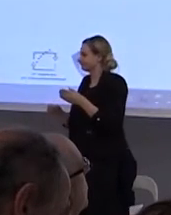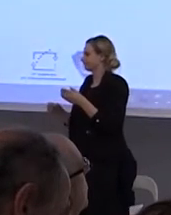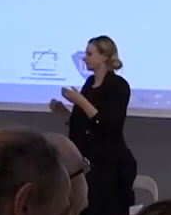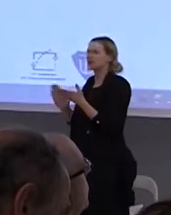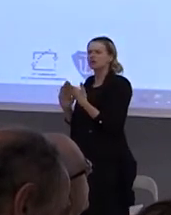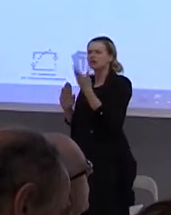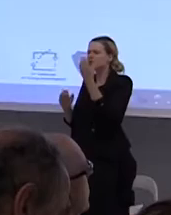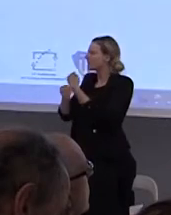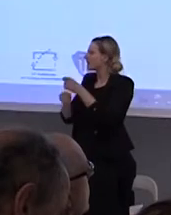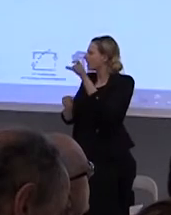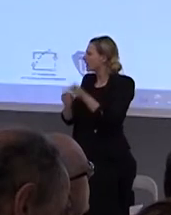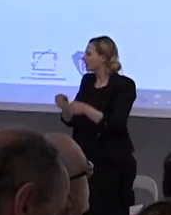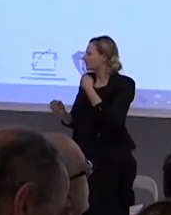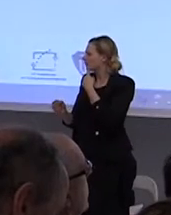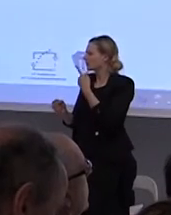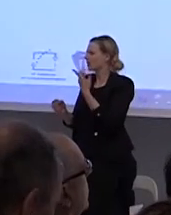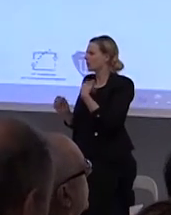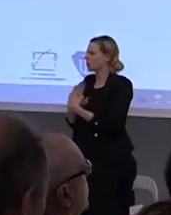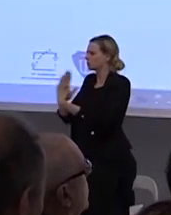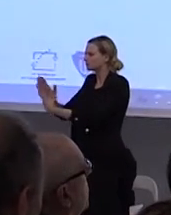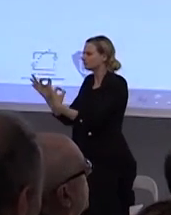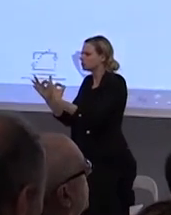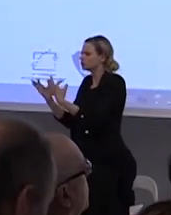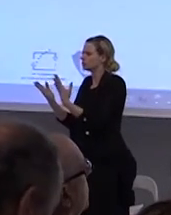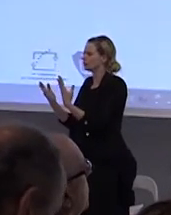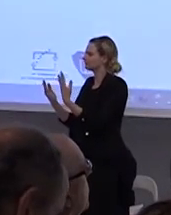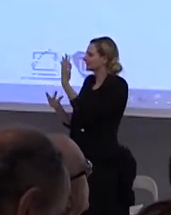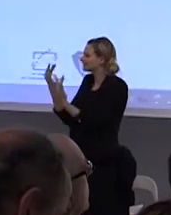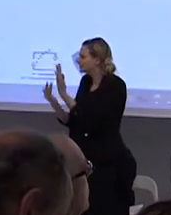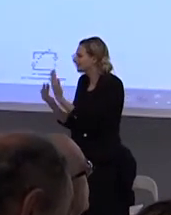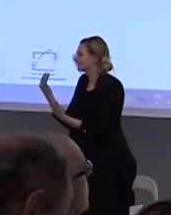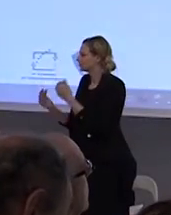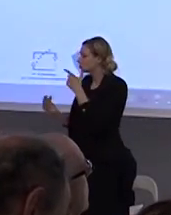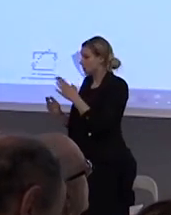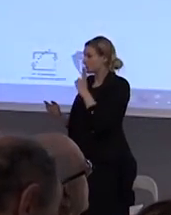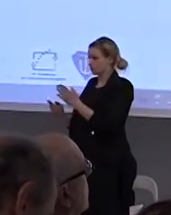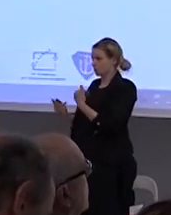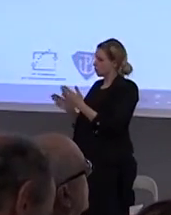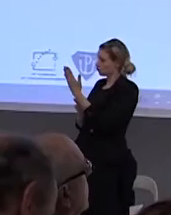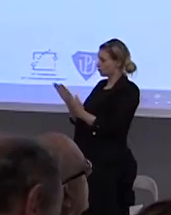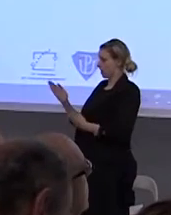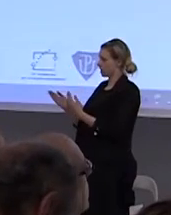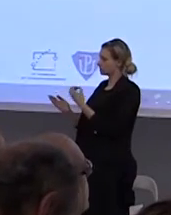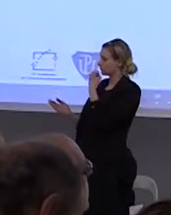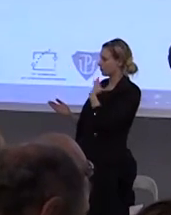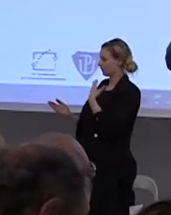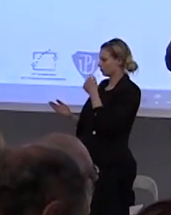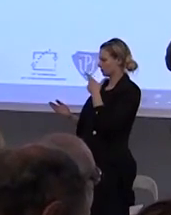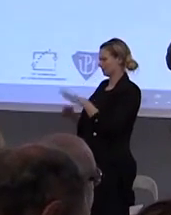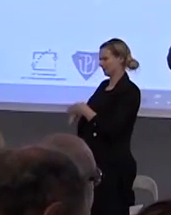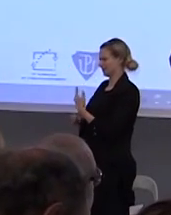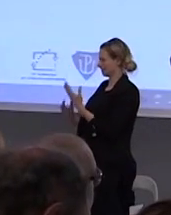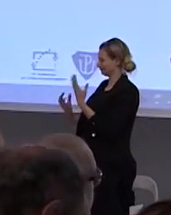docent v té prezentaci, to byly vlastně úplné nástěny zjištění ze dvou